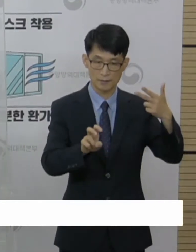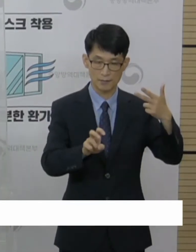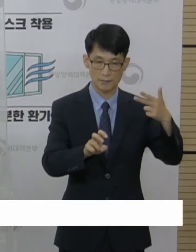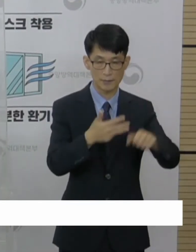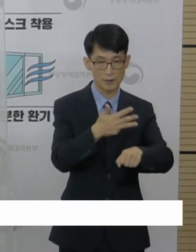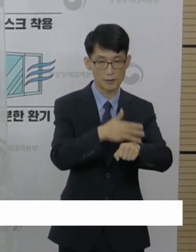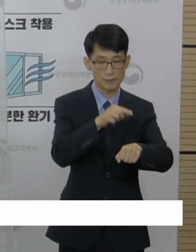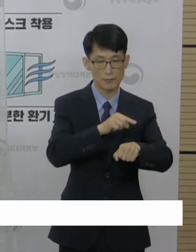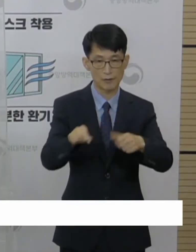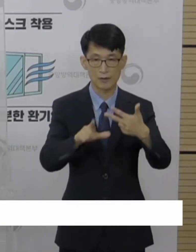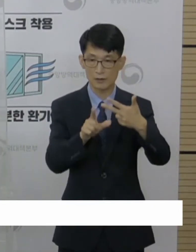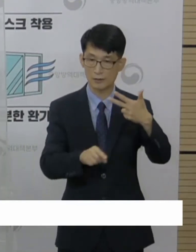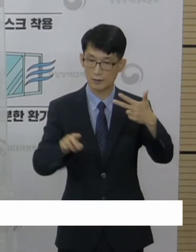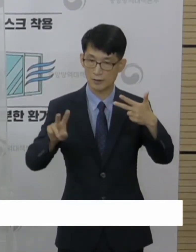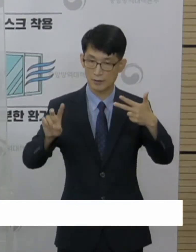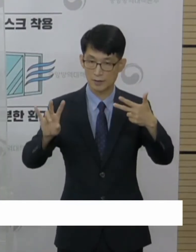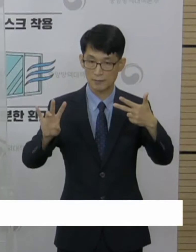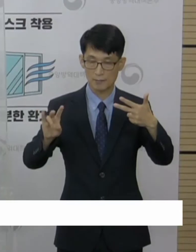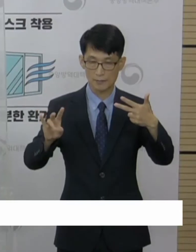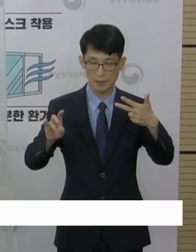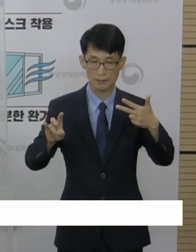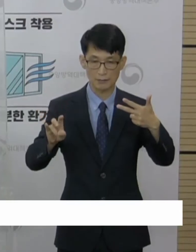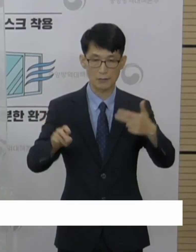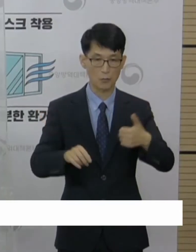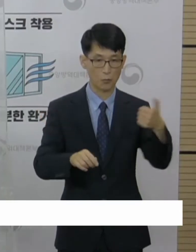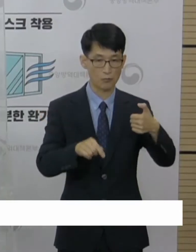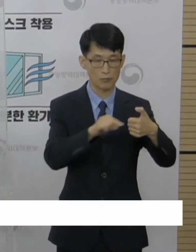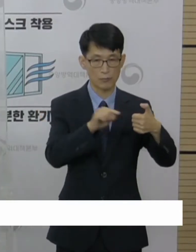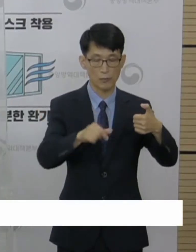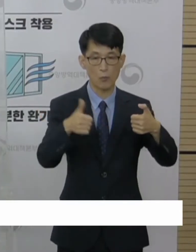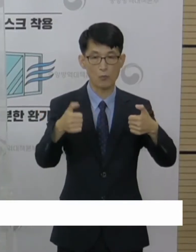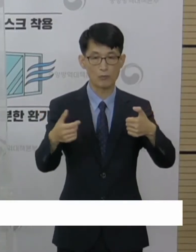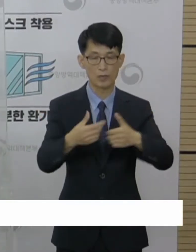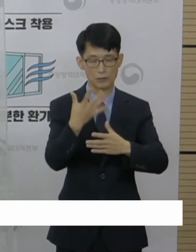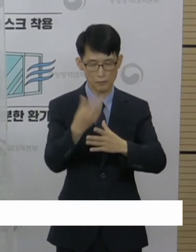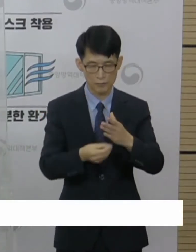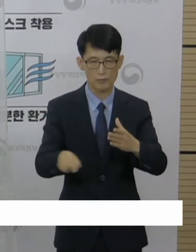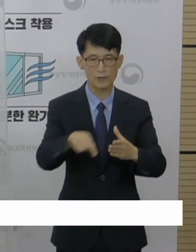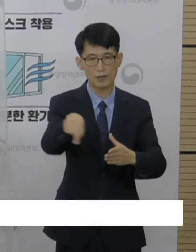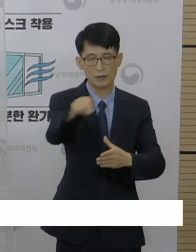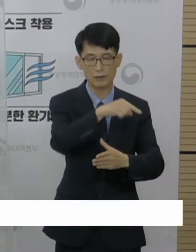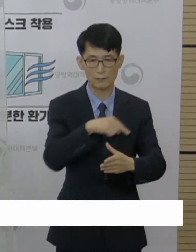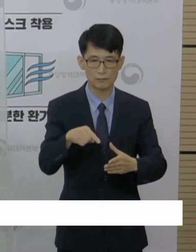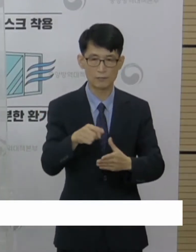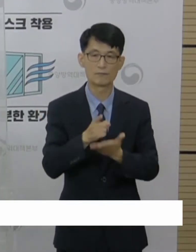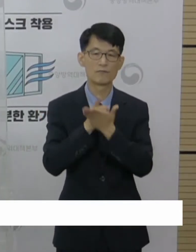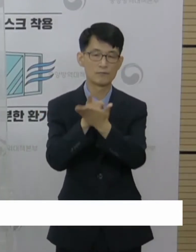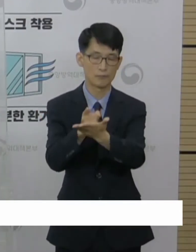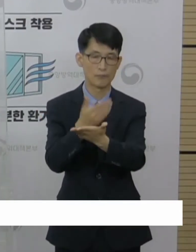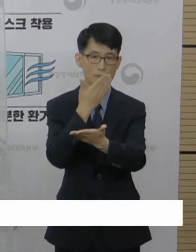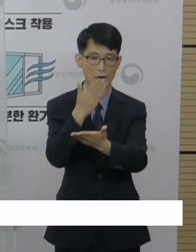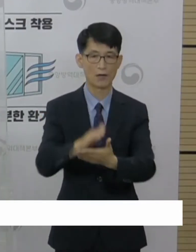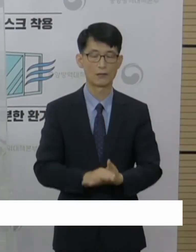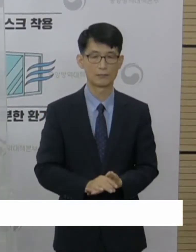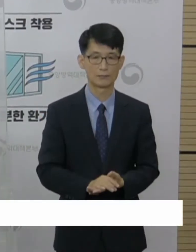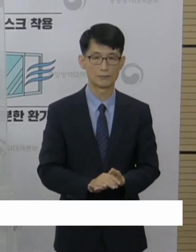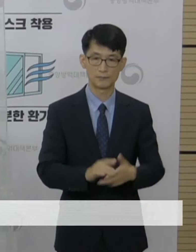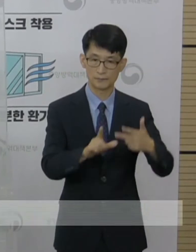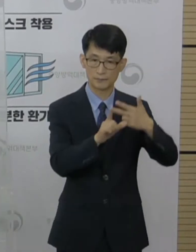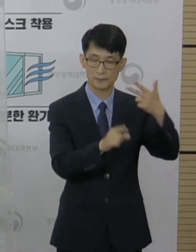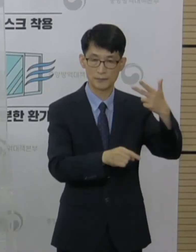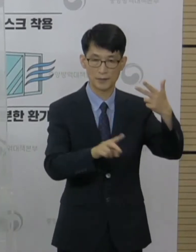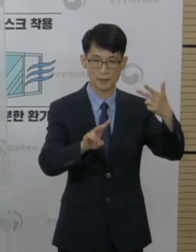7월 24일까지는 50대에서 54세 전체 연령층에 대한 예약이 가능합니다. 7월